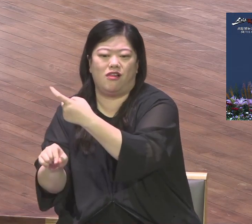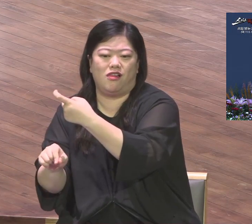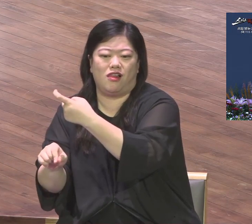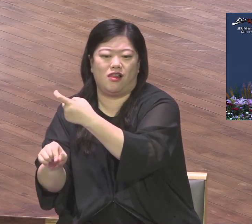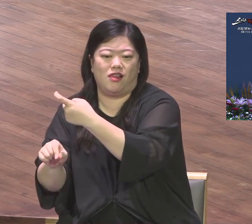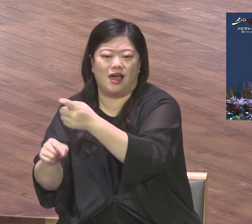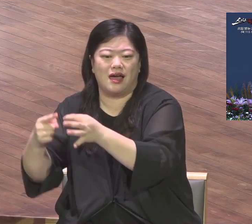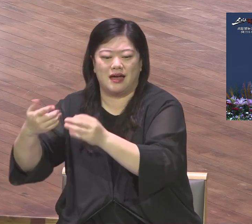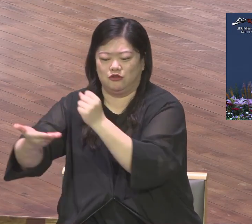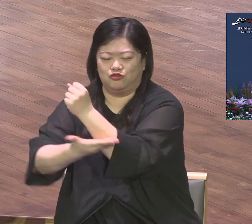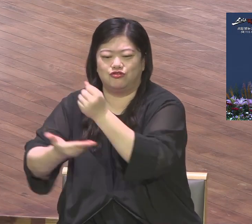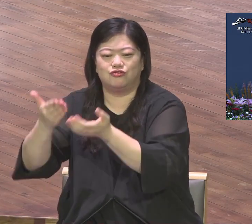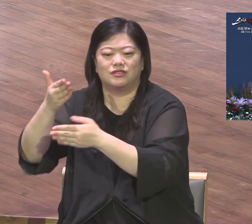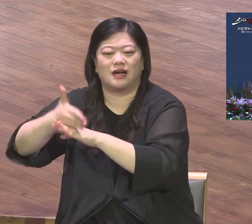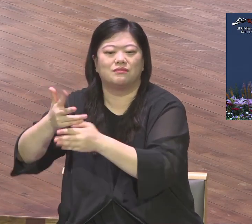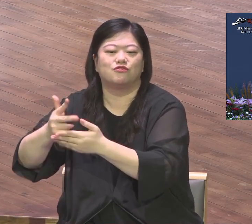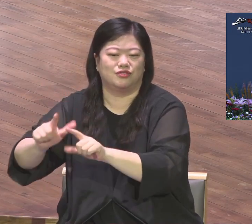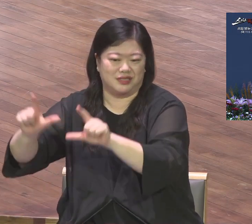생명 죽게 있어요.